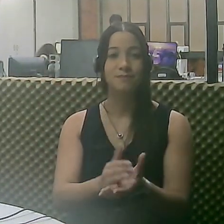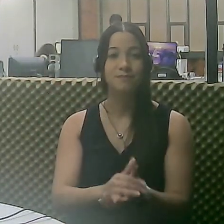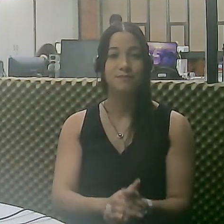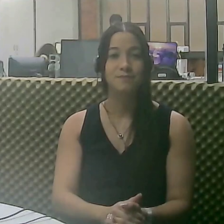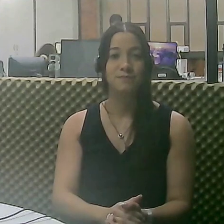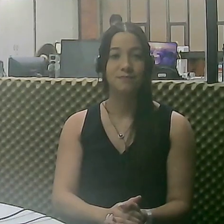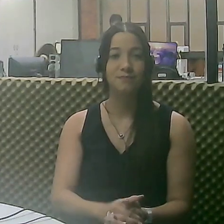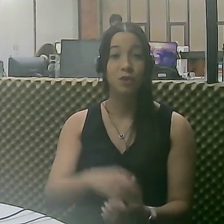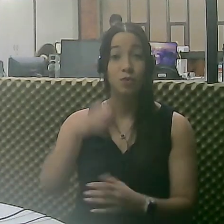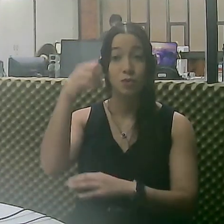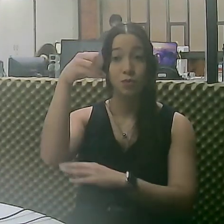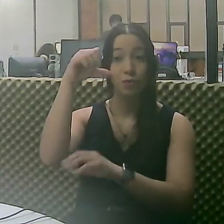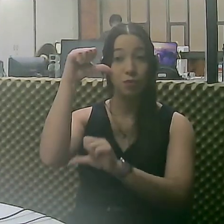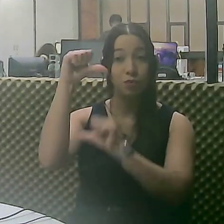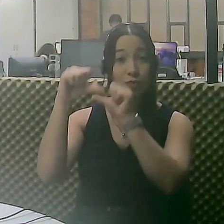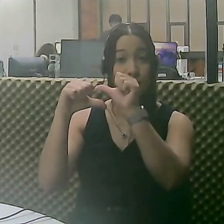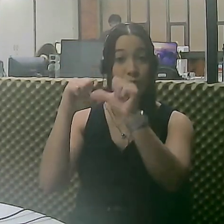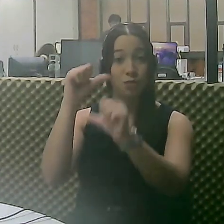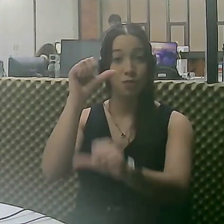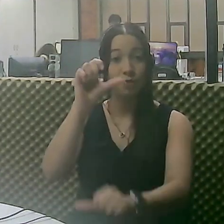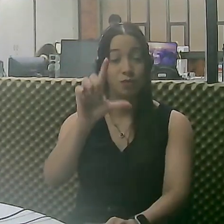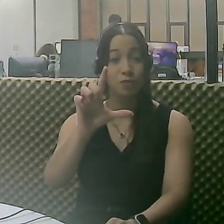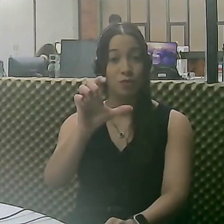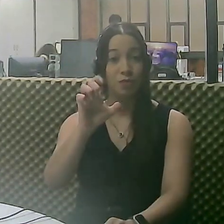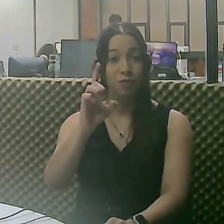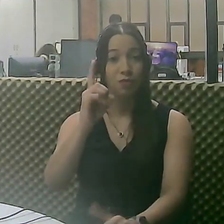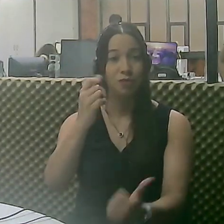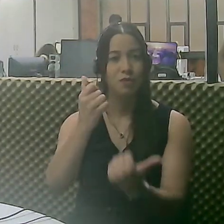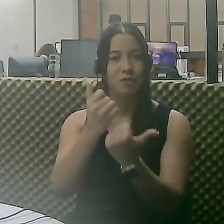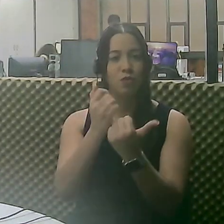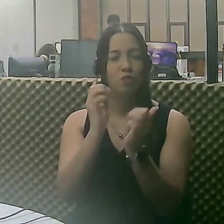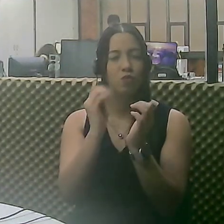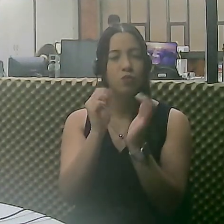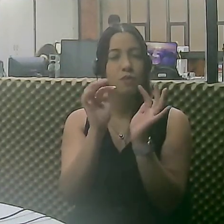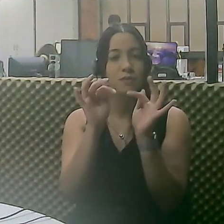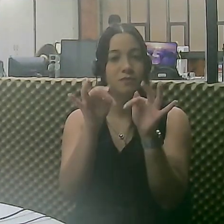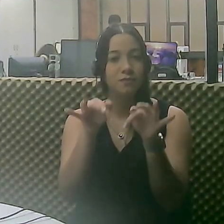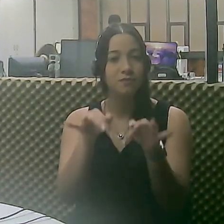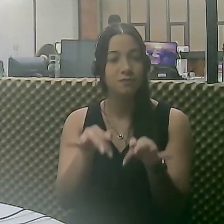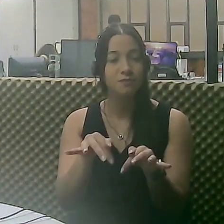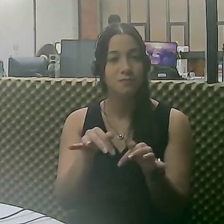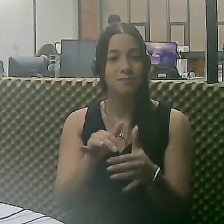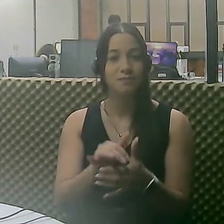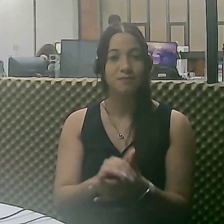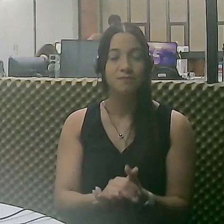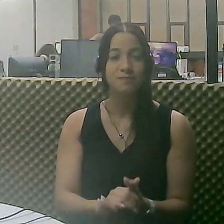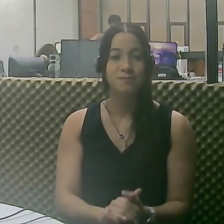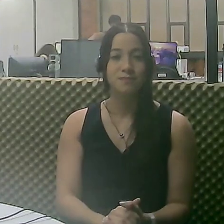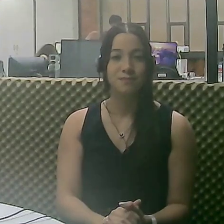A troca da iluminação com lâmpadas de LED está na fase final.